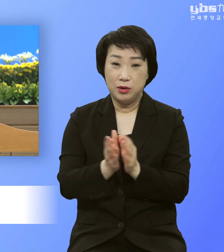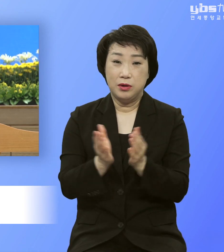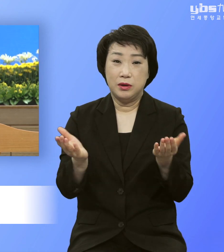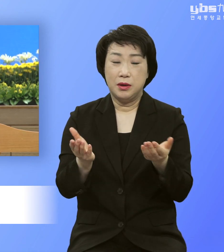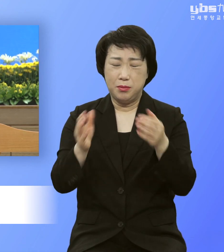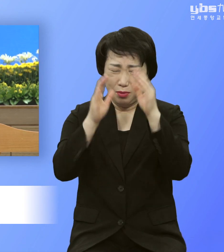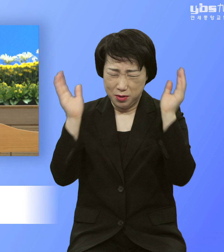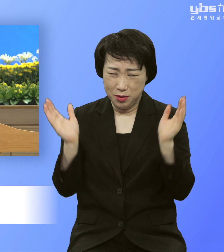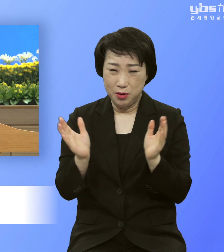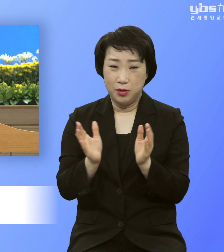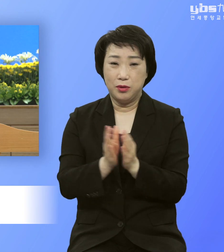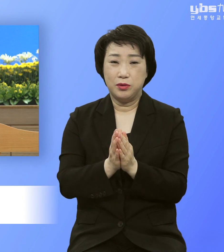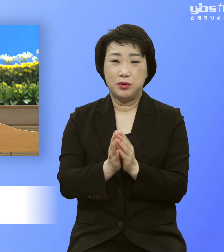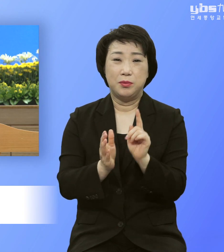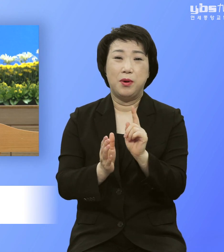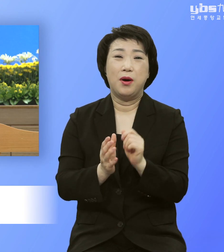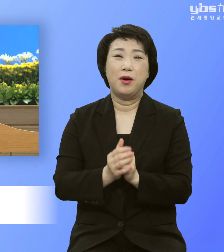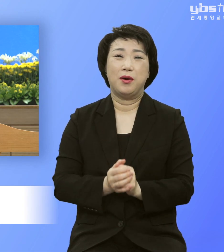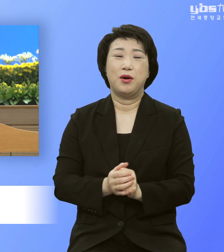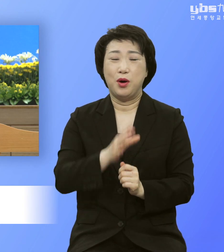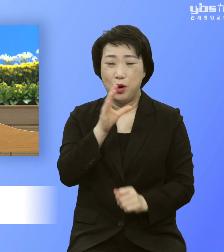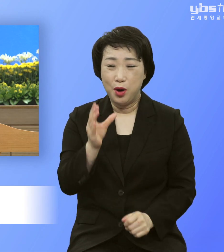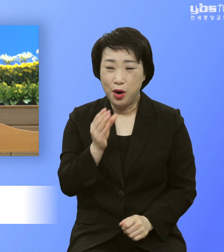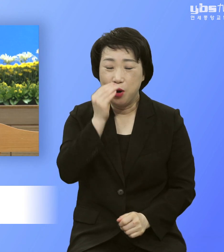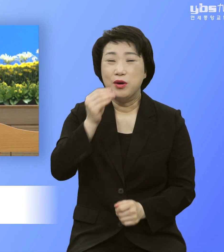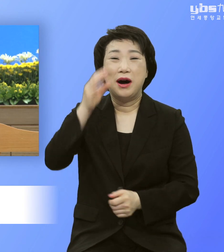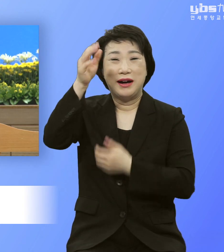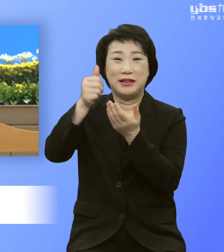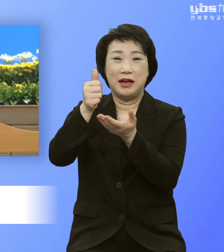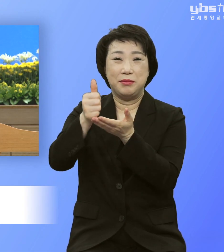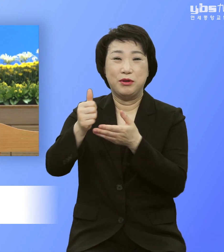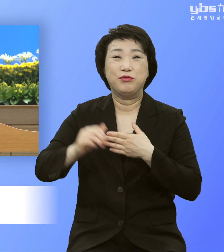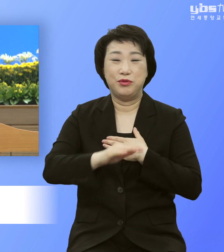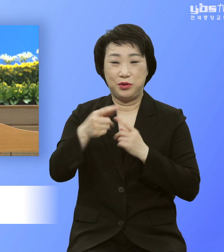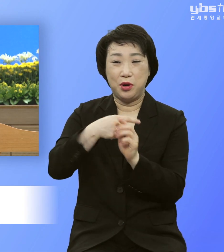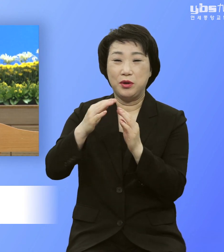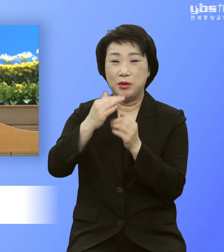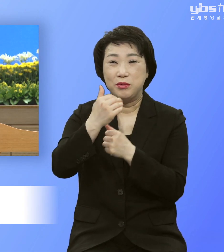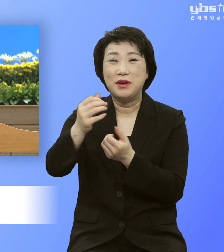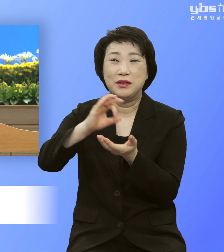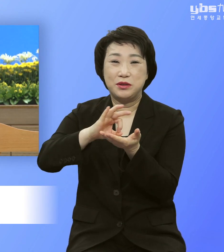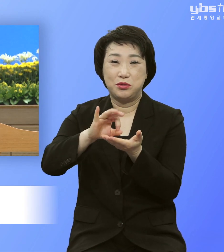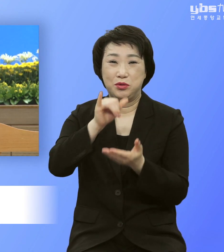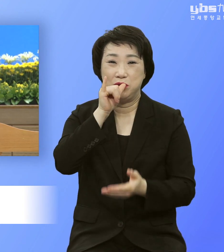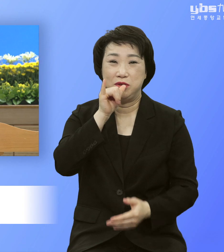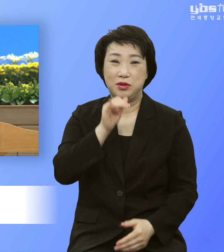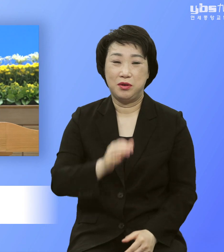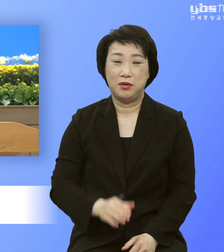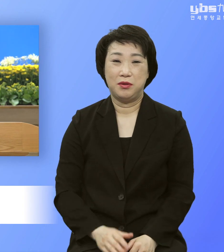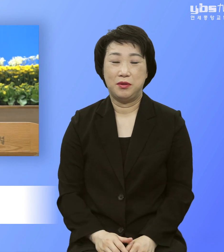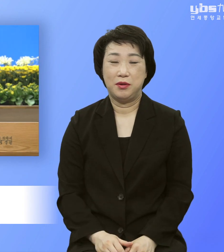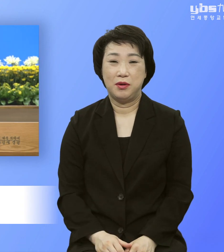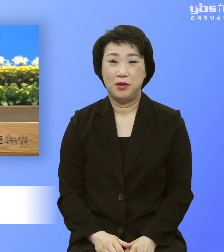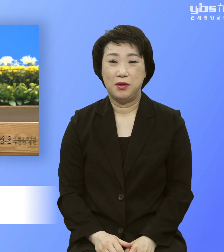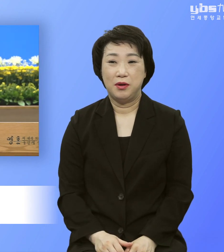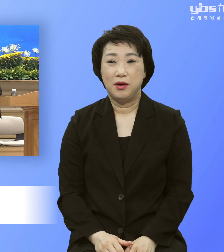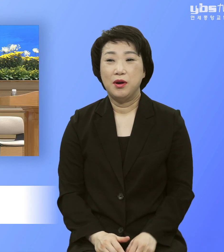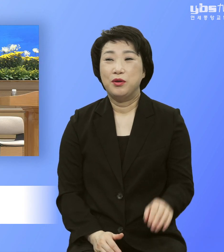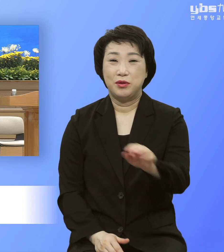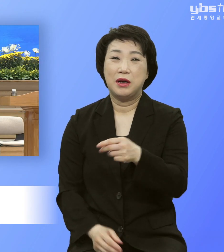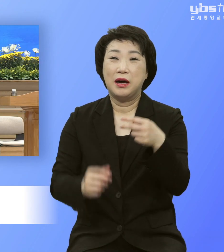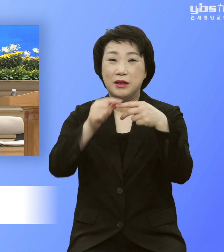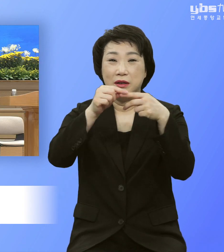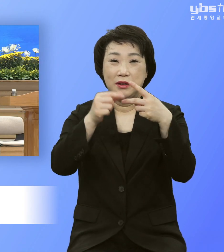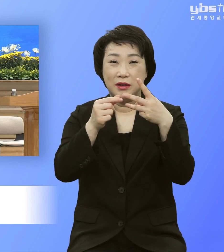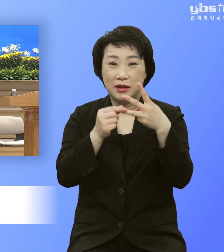일을 전부 다 거룩하게 하나님이 우리 교회를 사용하셨다 이 말이에요. 그는 왜 이 세